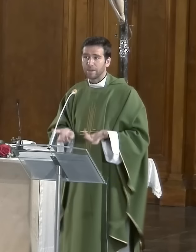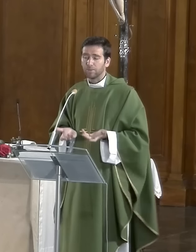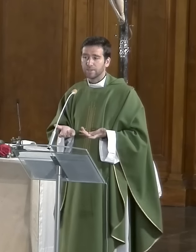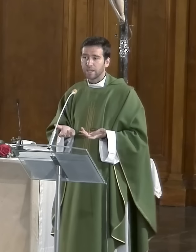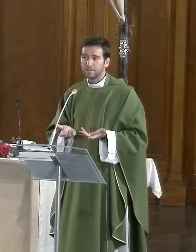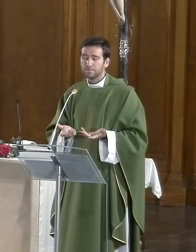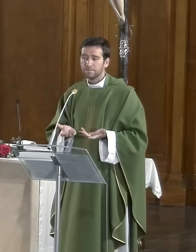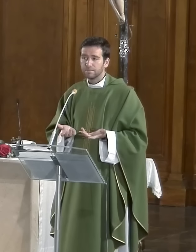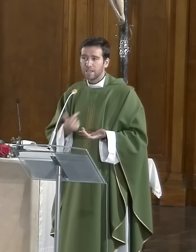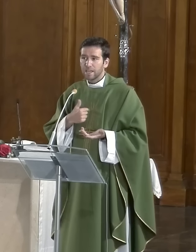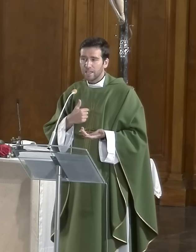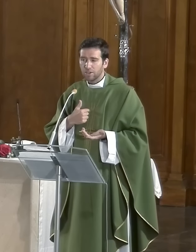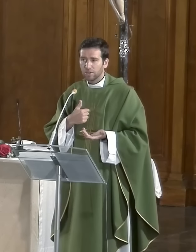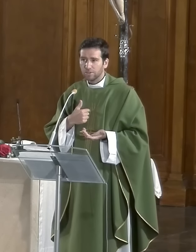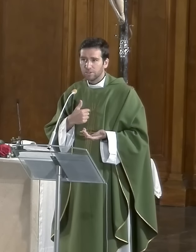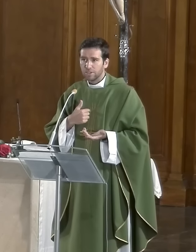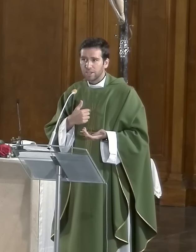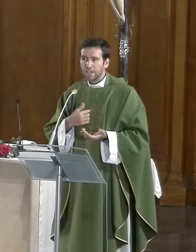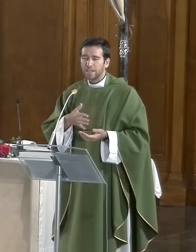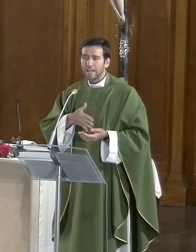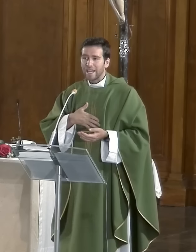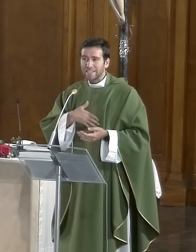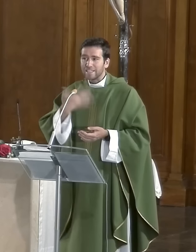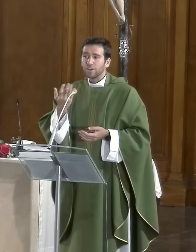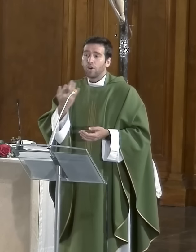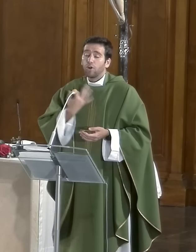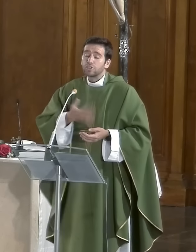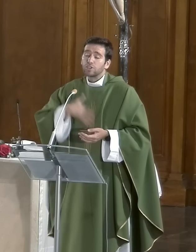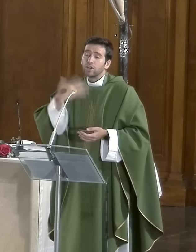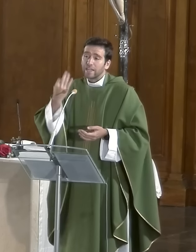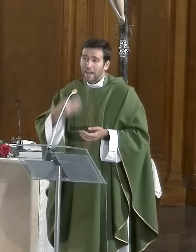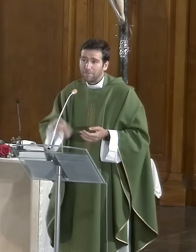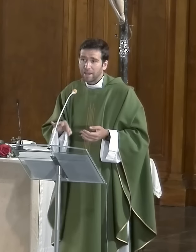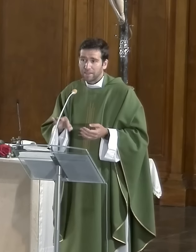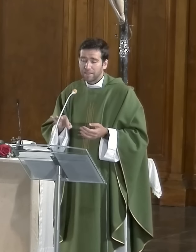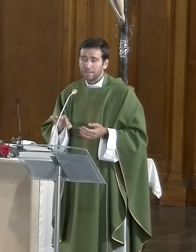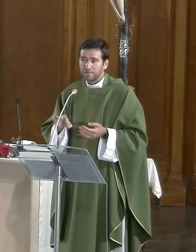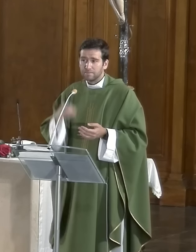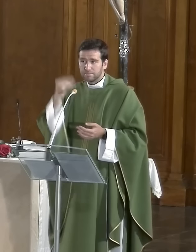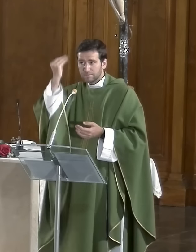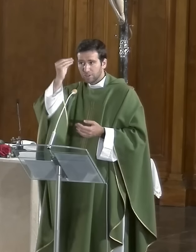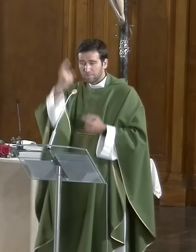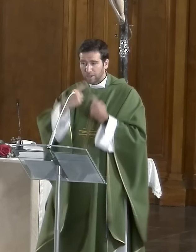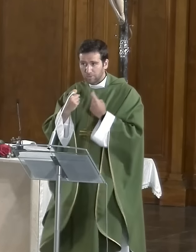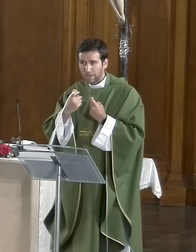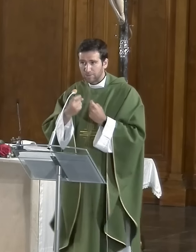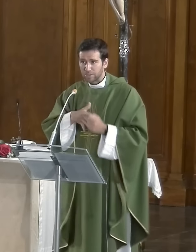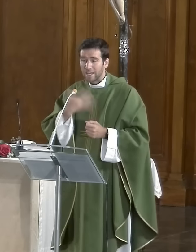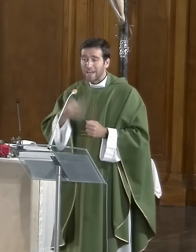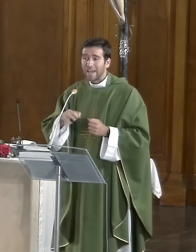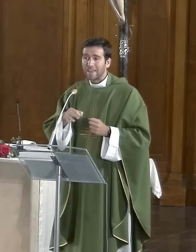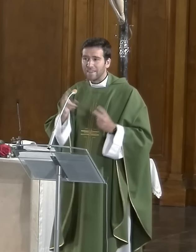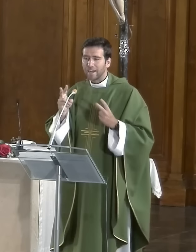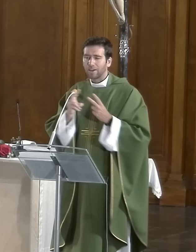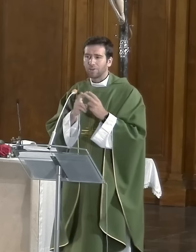pregunta. ¿Y yo he sido o soy capaz, nos preguntamos, de reconocer